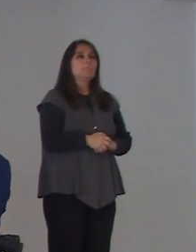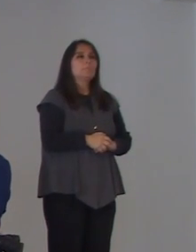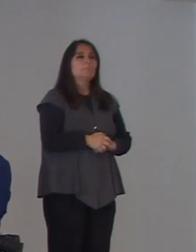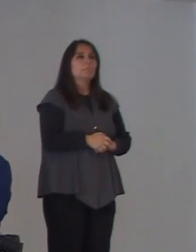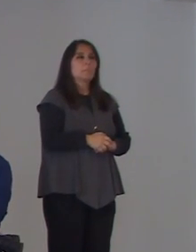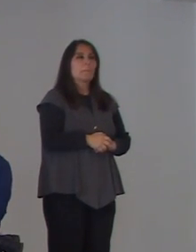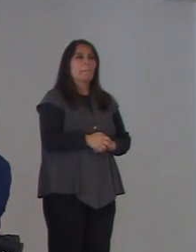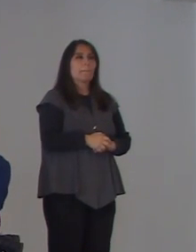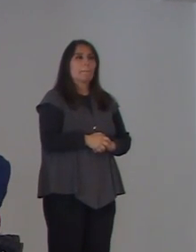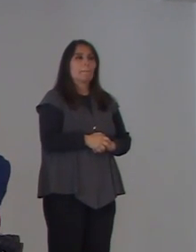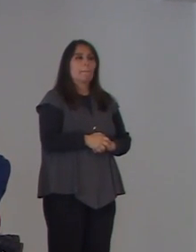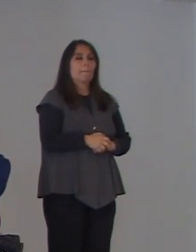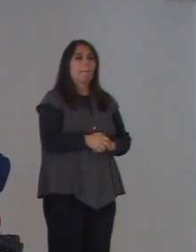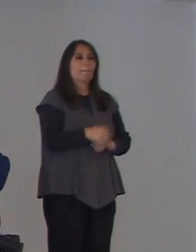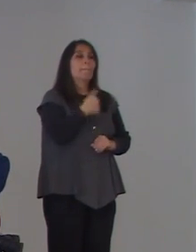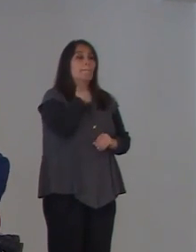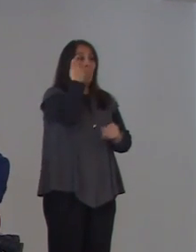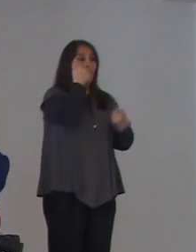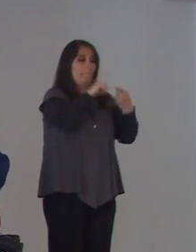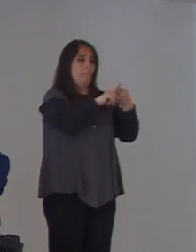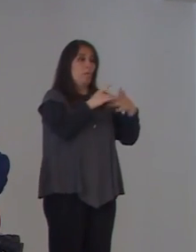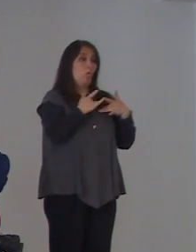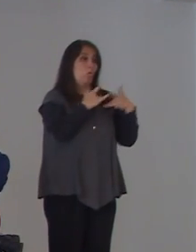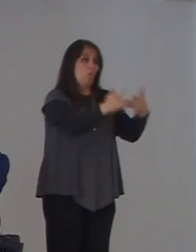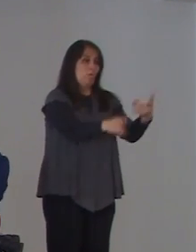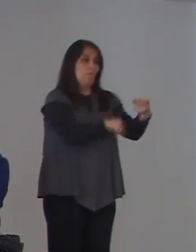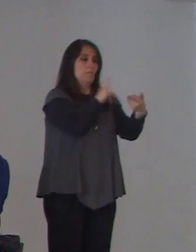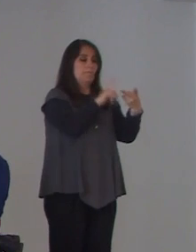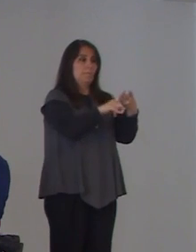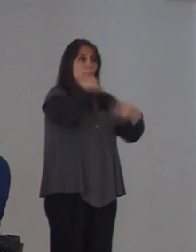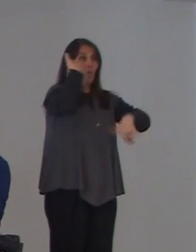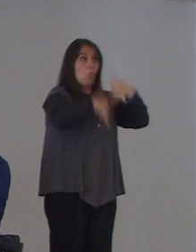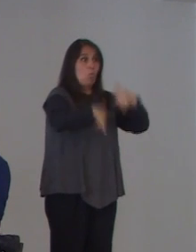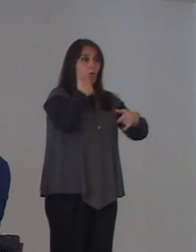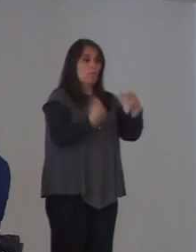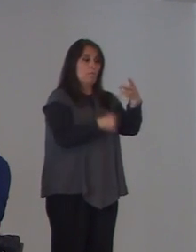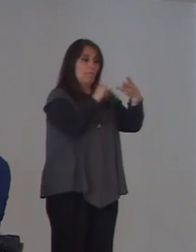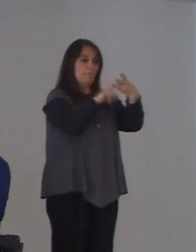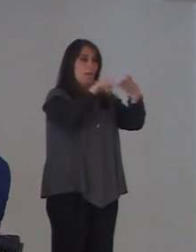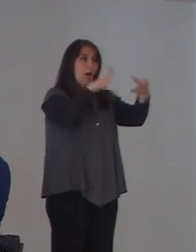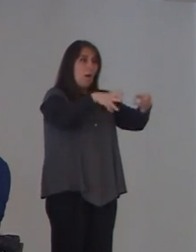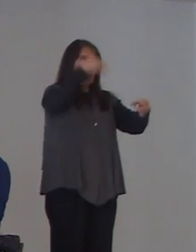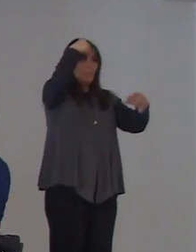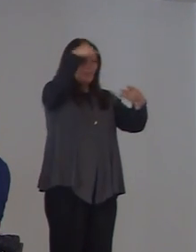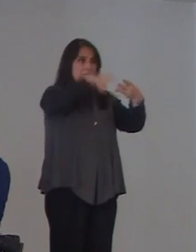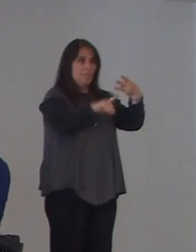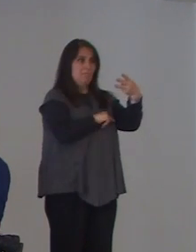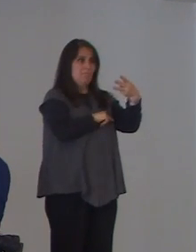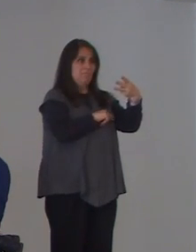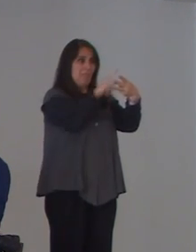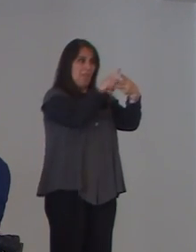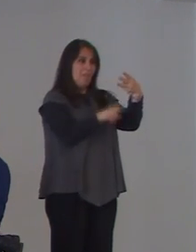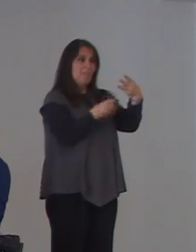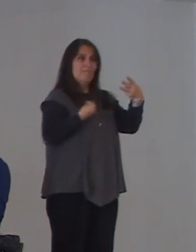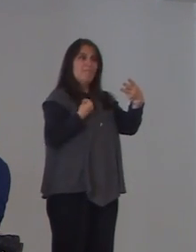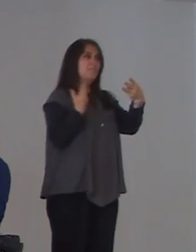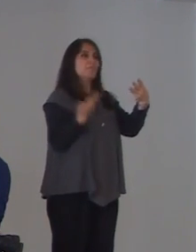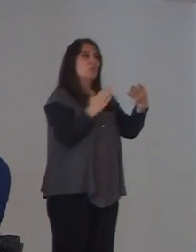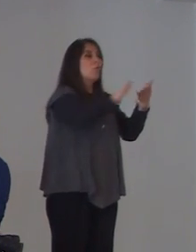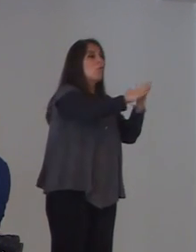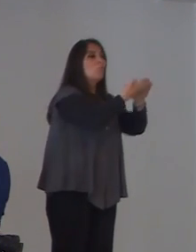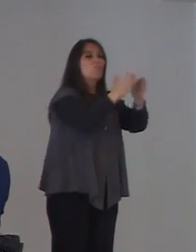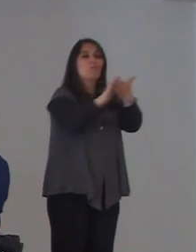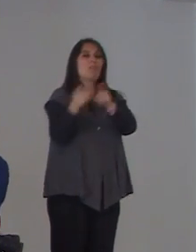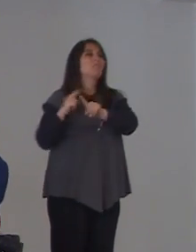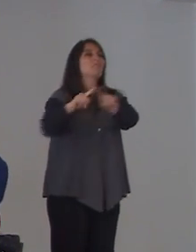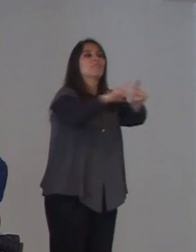colaborar, jugar y aprender, que son tres cosas que se viven en las comunidades de manera innata, sin la